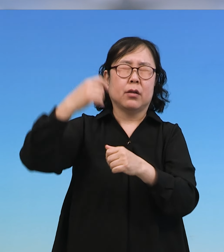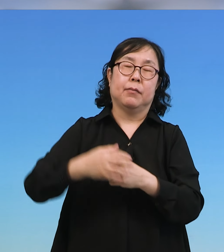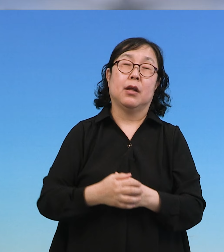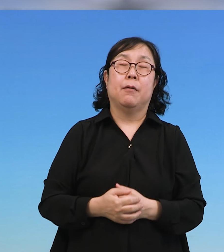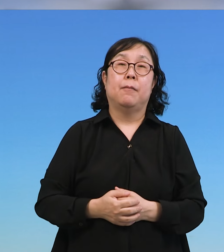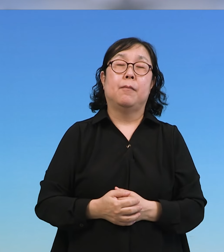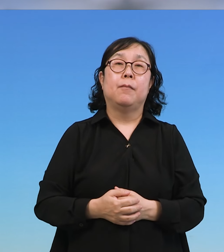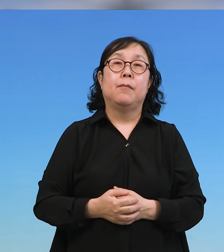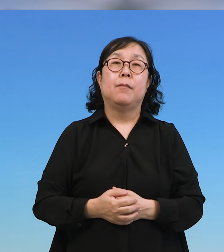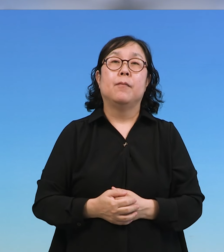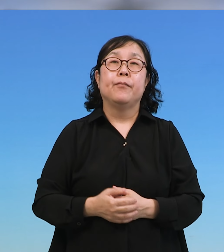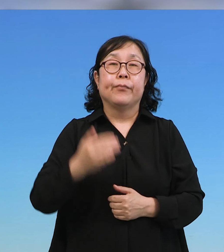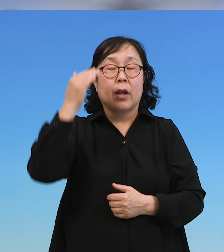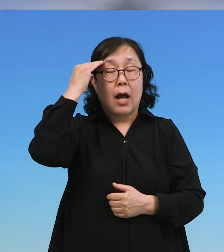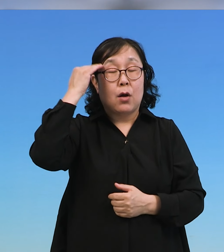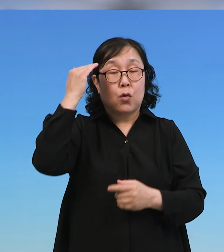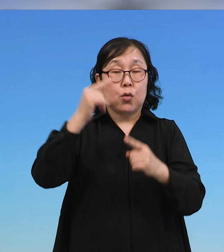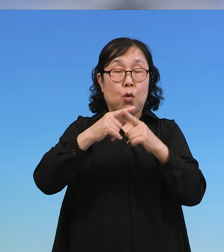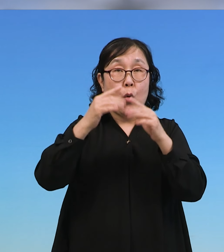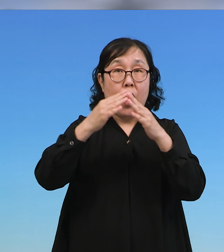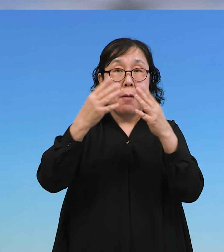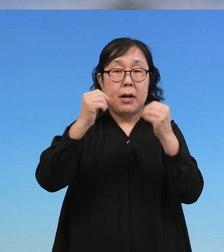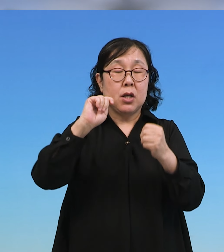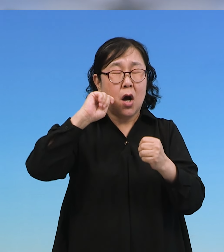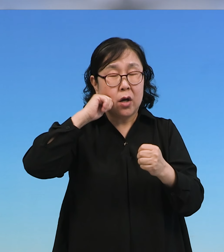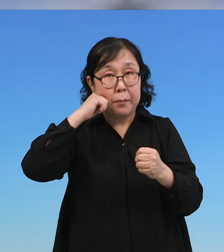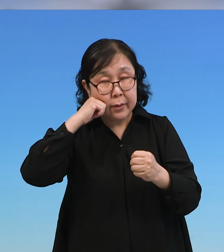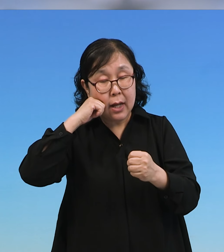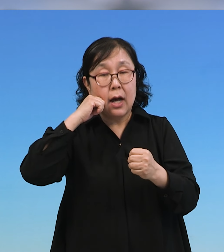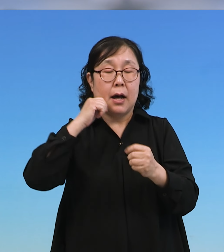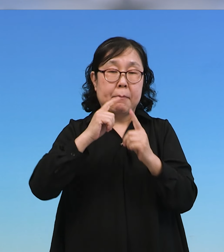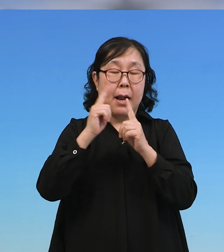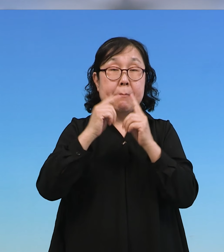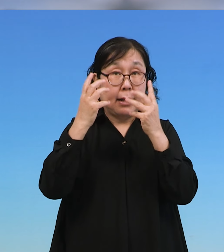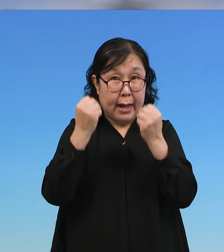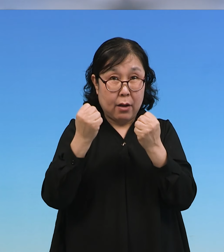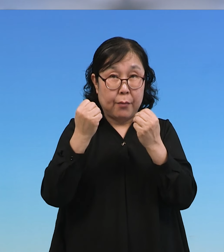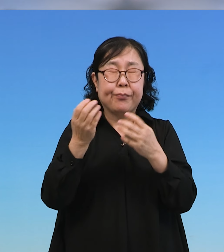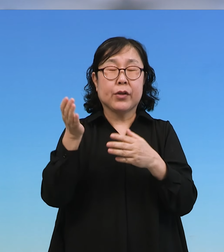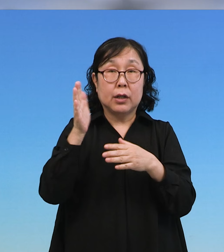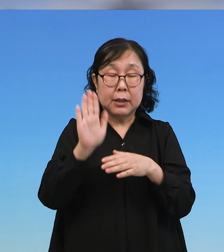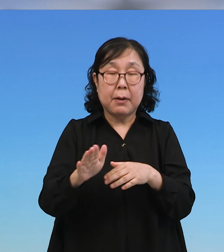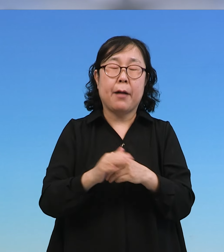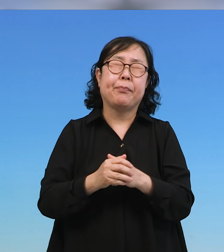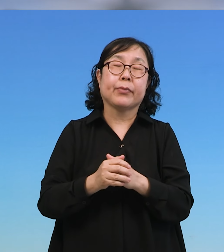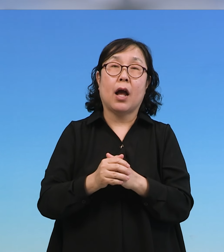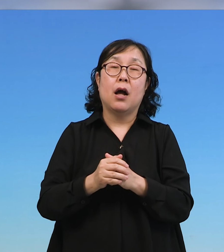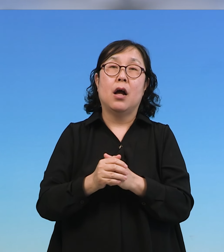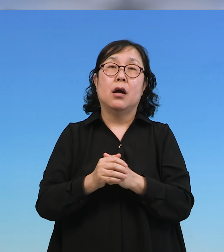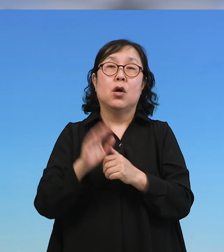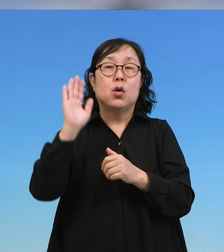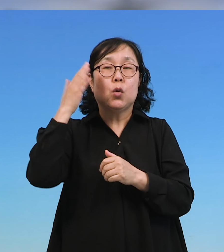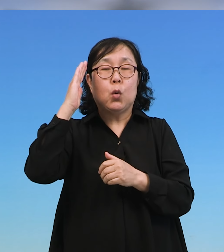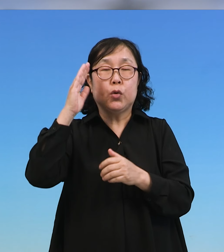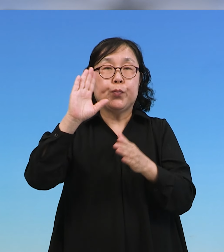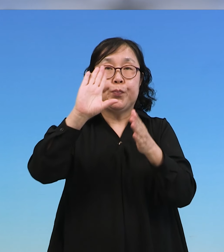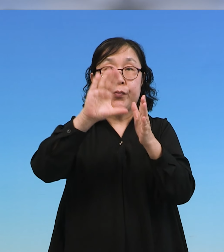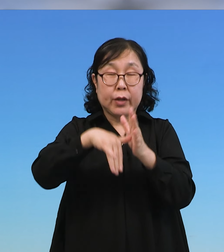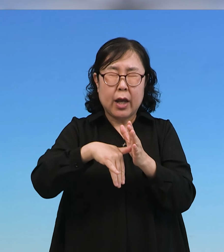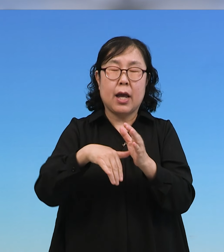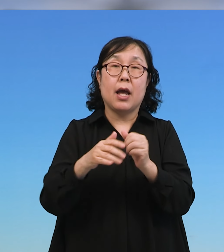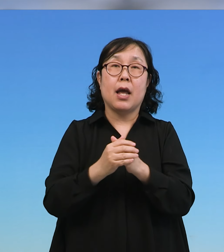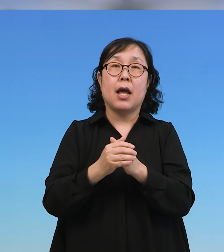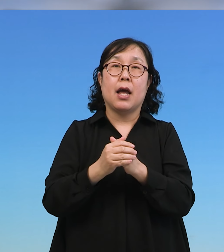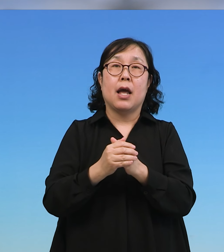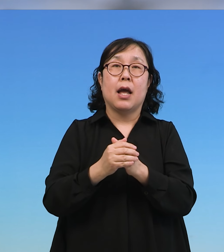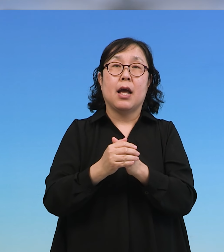한국 교회가 많이 어렵다 이런 이야기들 많이 하지만요, 오늘 이런 시대에 이 우리